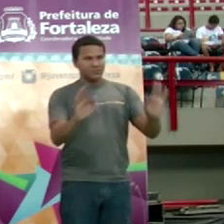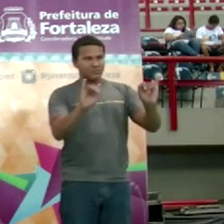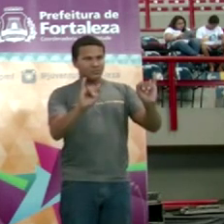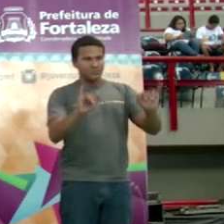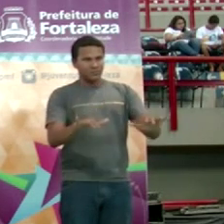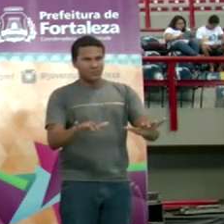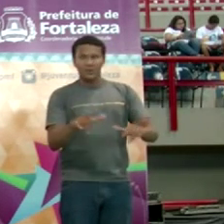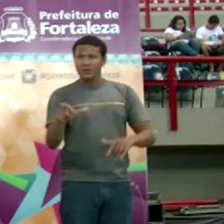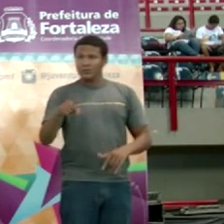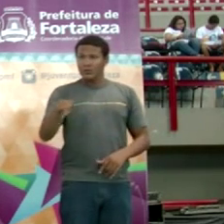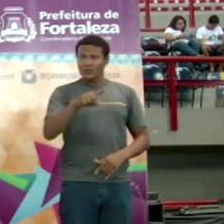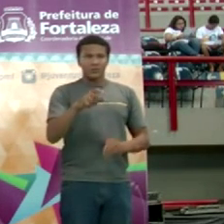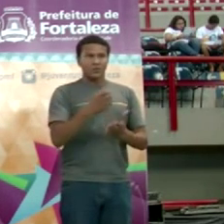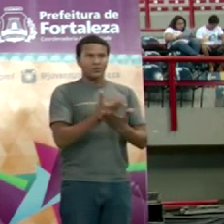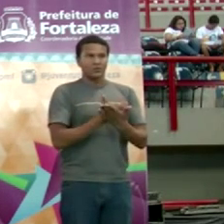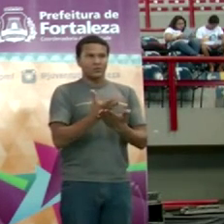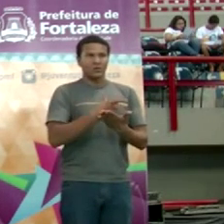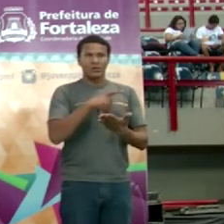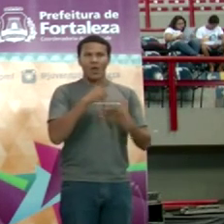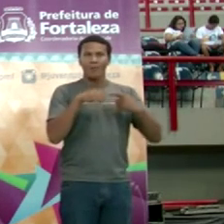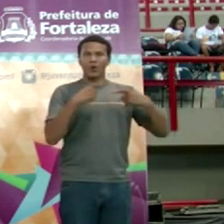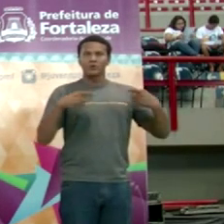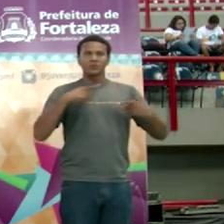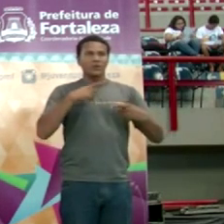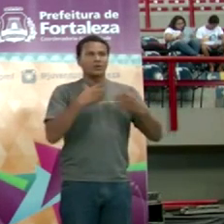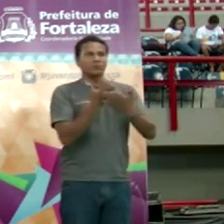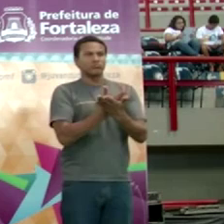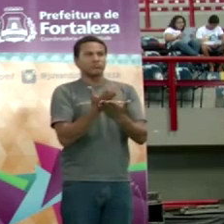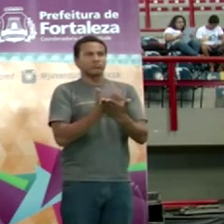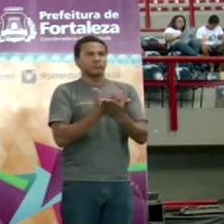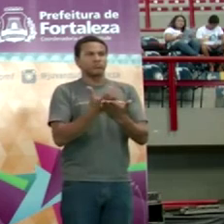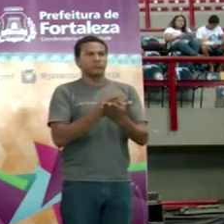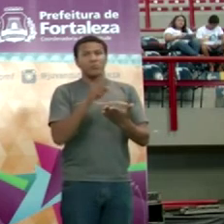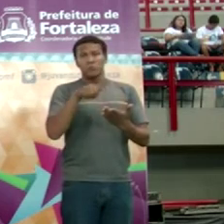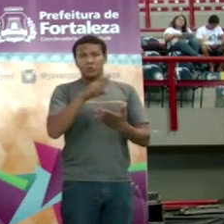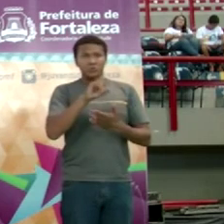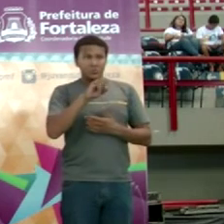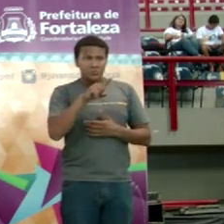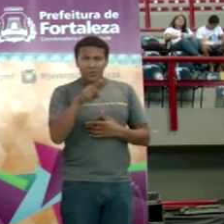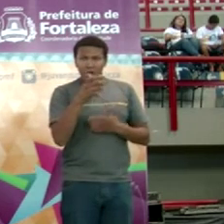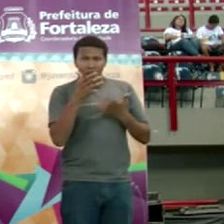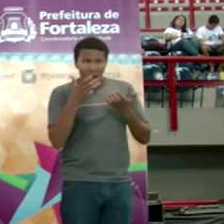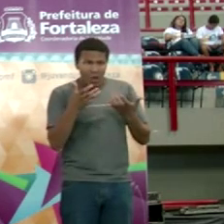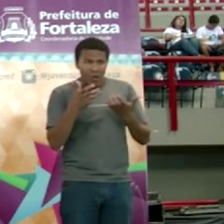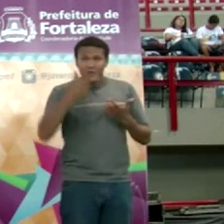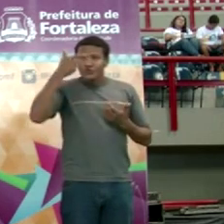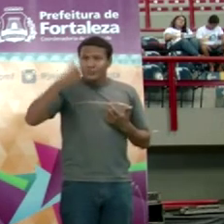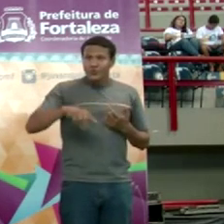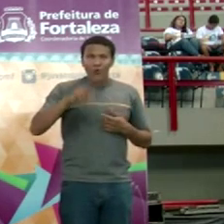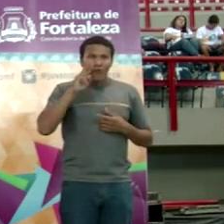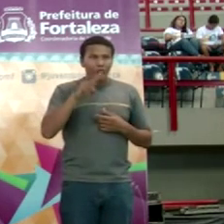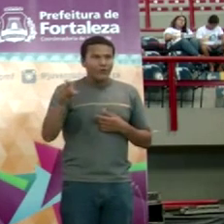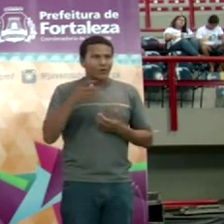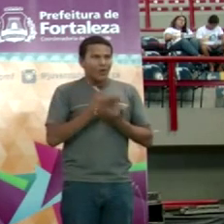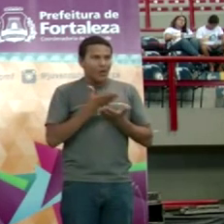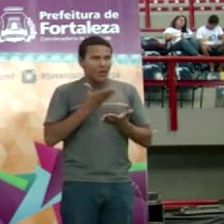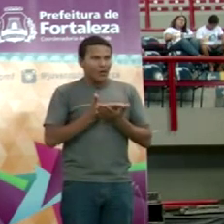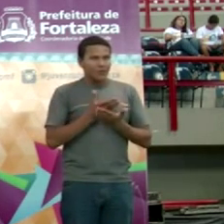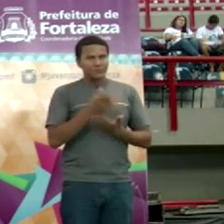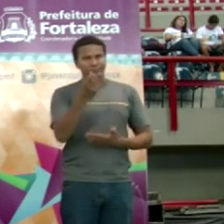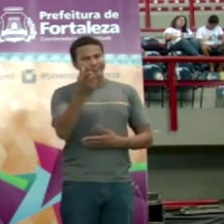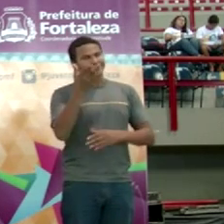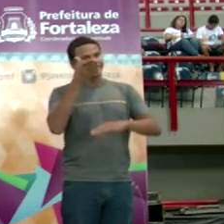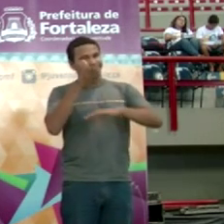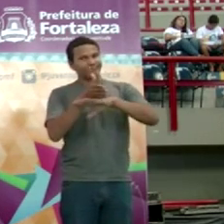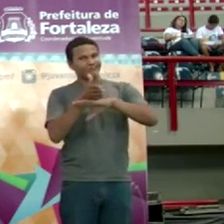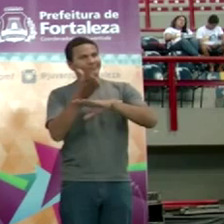questões. Tem o gabarito todinho na apostila, né? Quem quiser rever a aula, né? Tá sendo tudo filmado aqui. Depois, se você